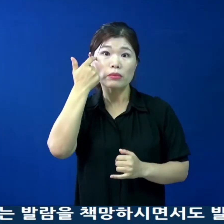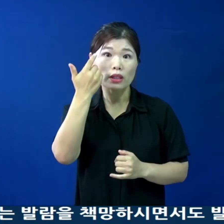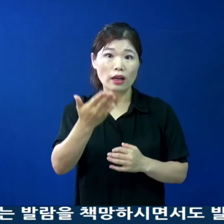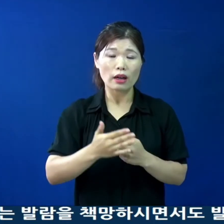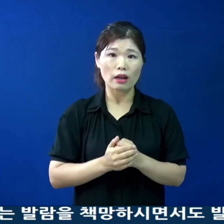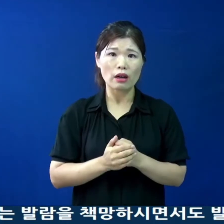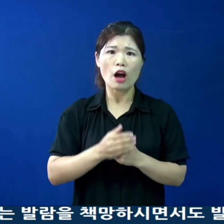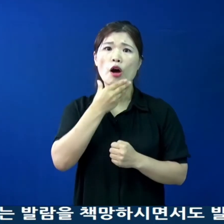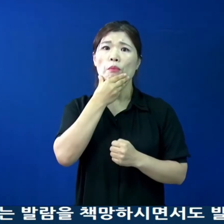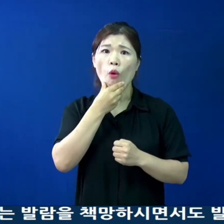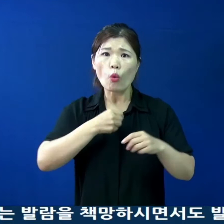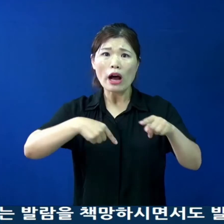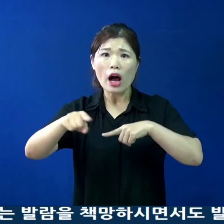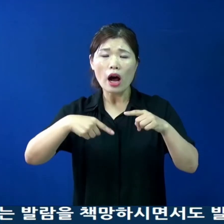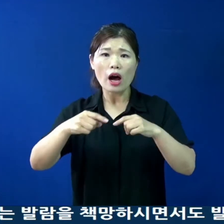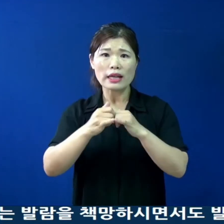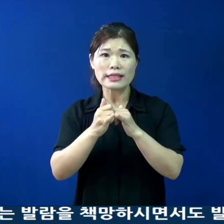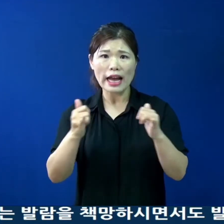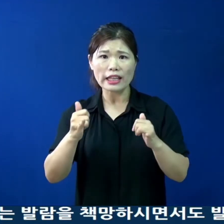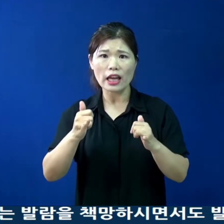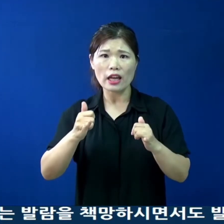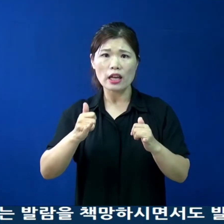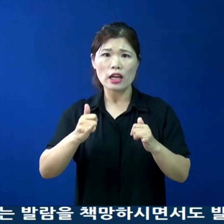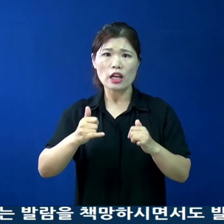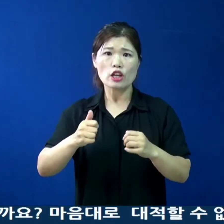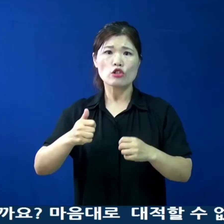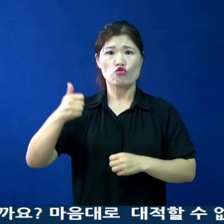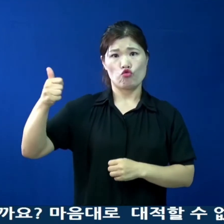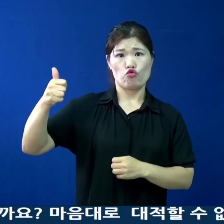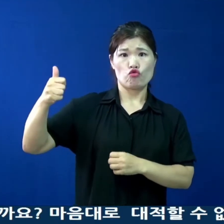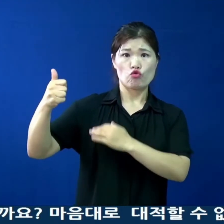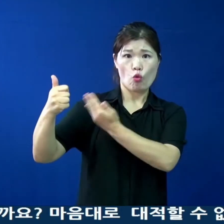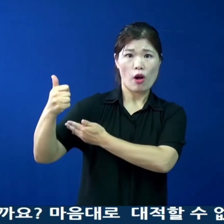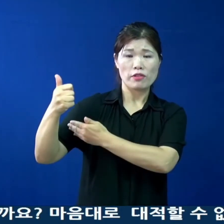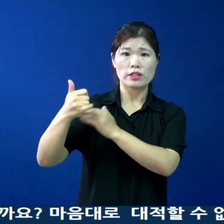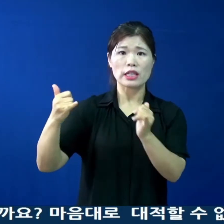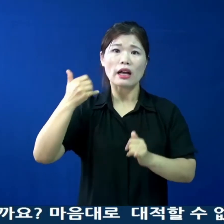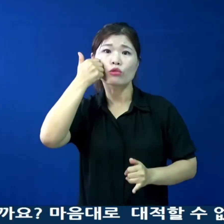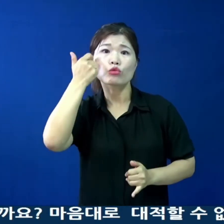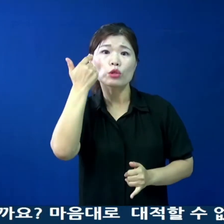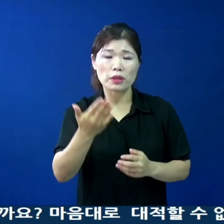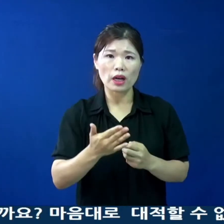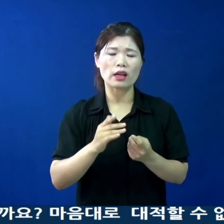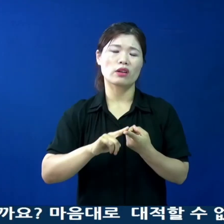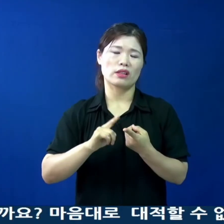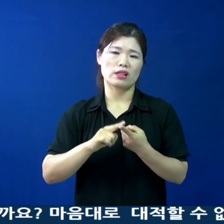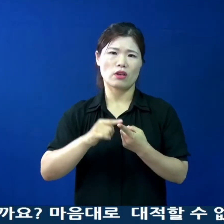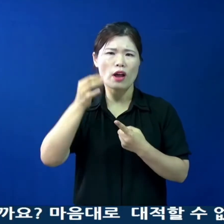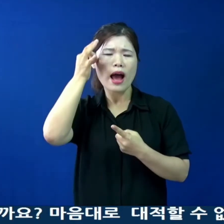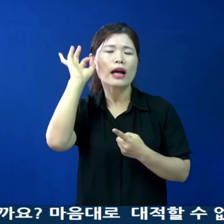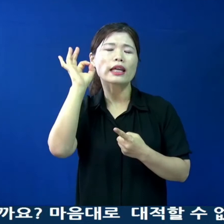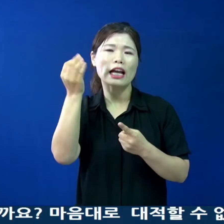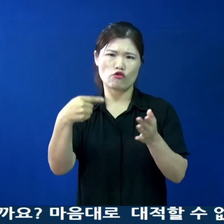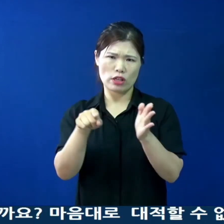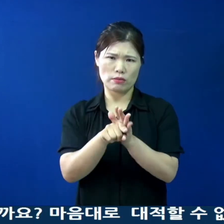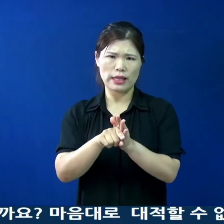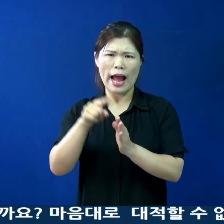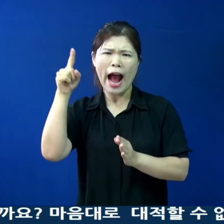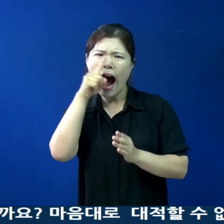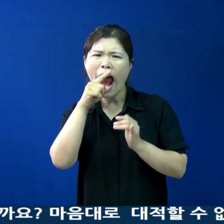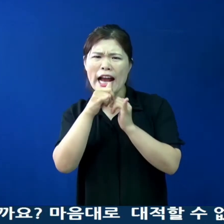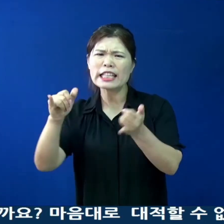저주의 주권자가 누구인가를 보여주기 위해서입니다. 하나님은 이렇게 악인들의 인격까지도